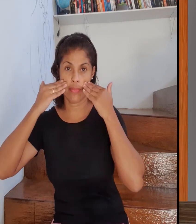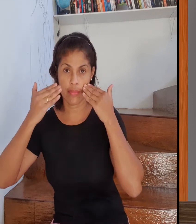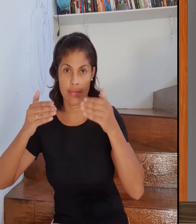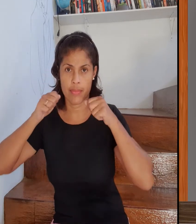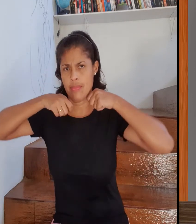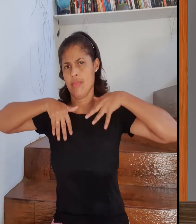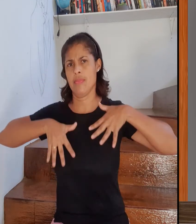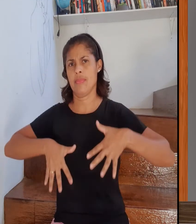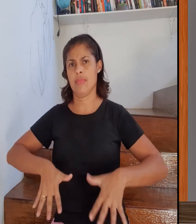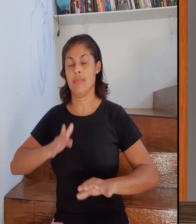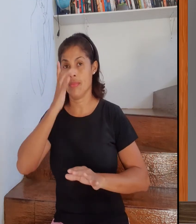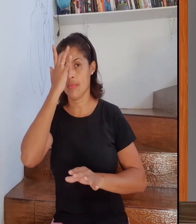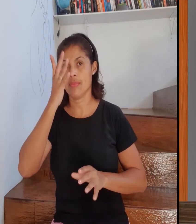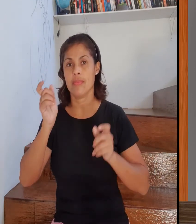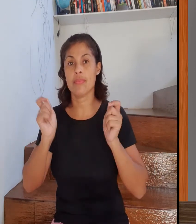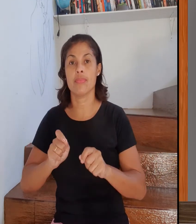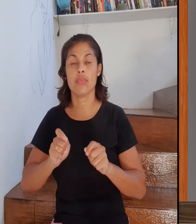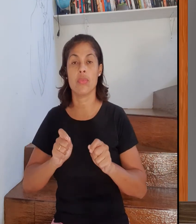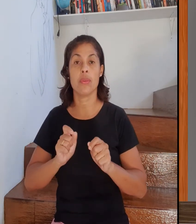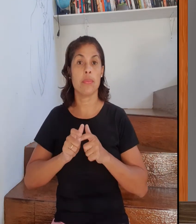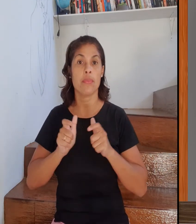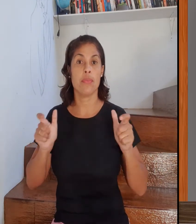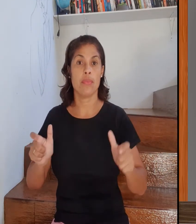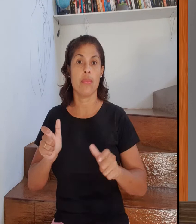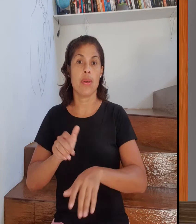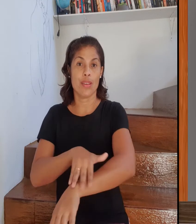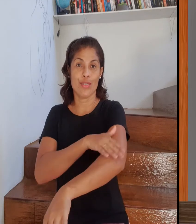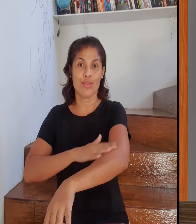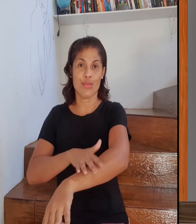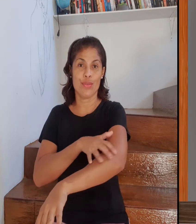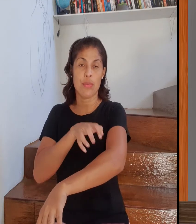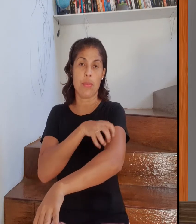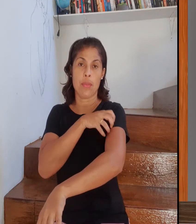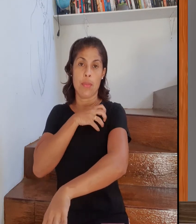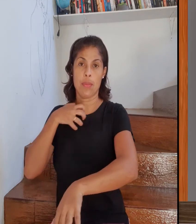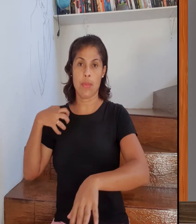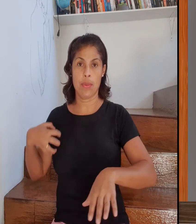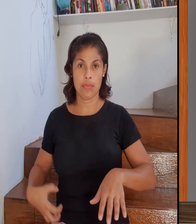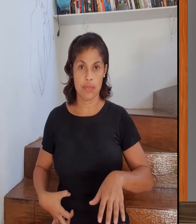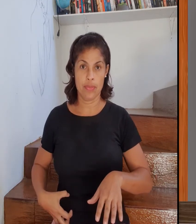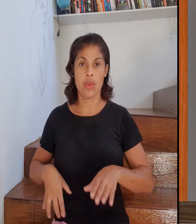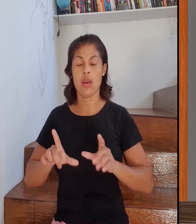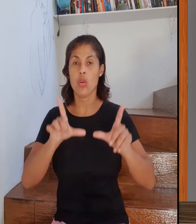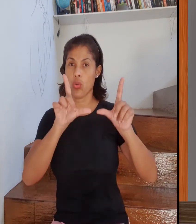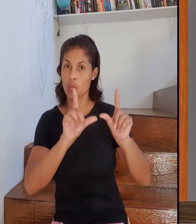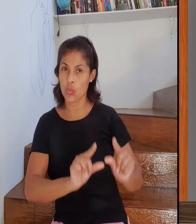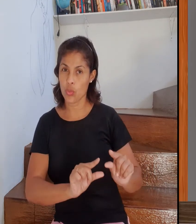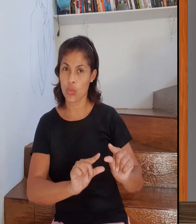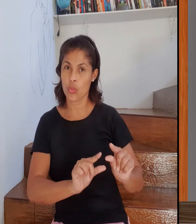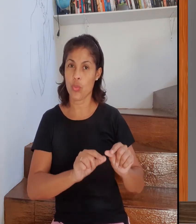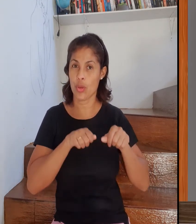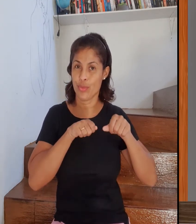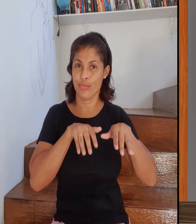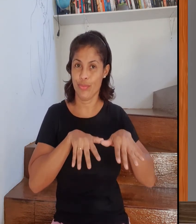de distribuição têm uma maior concentração tecidual, e aqueles com baixo volume aparente